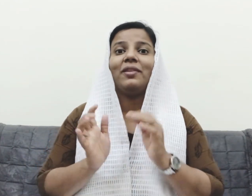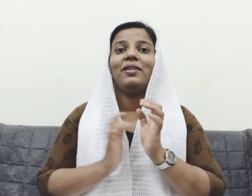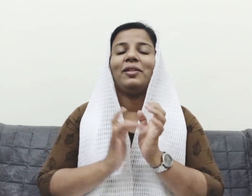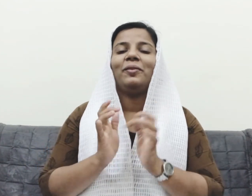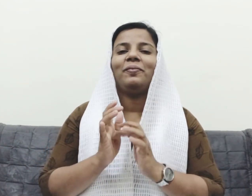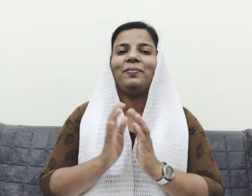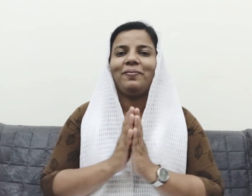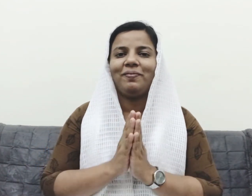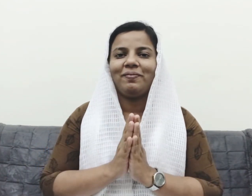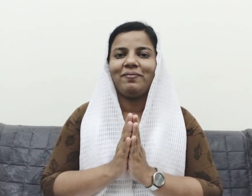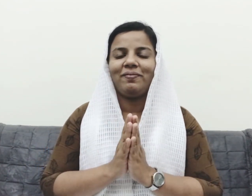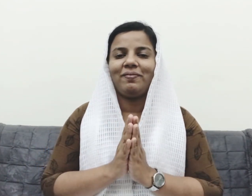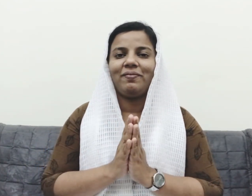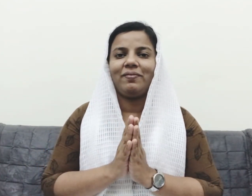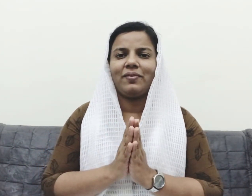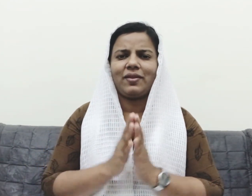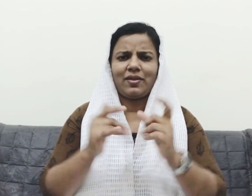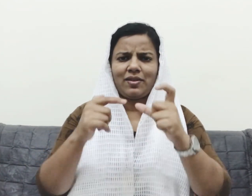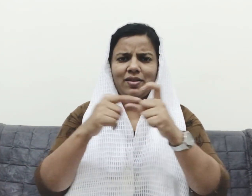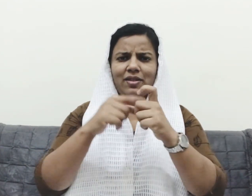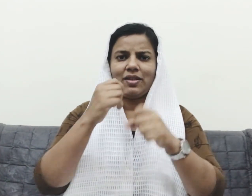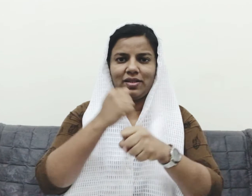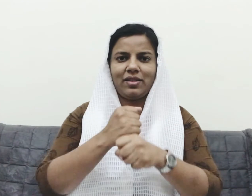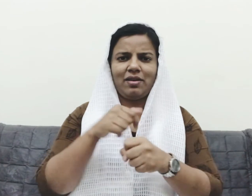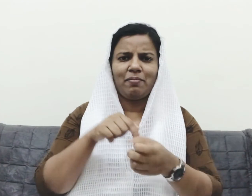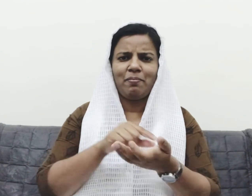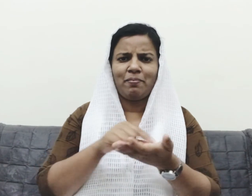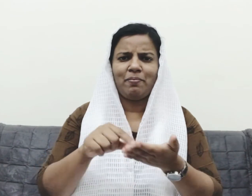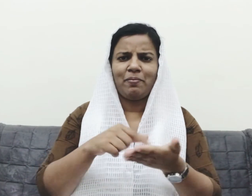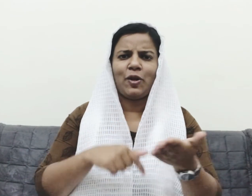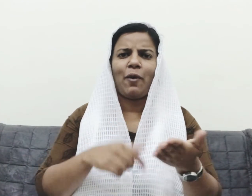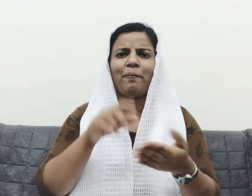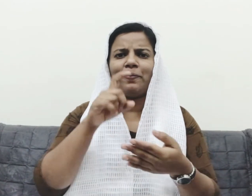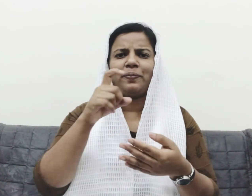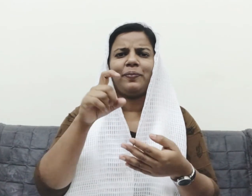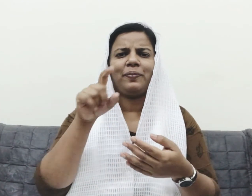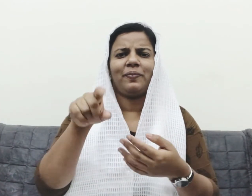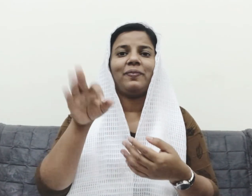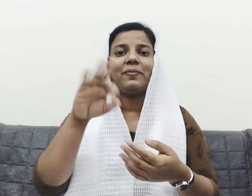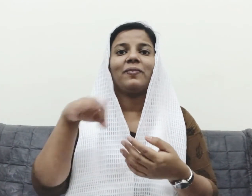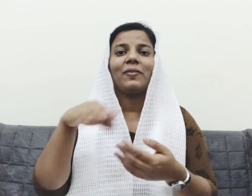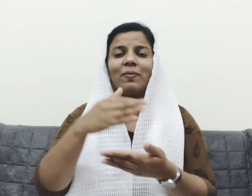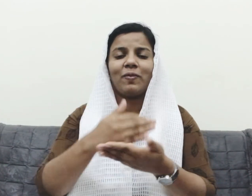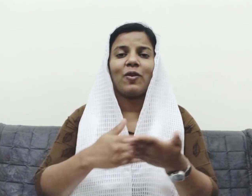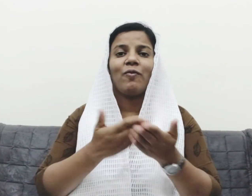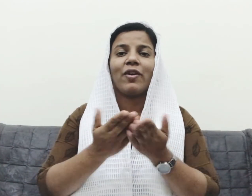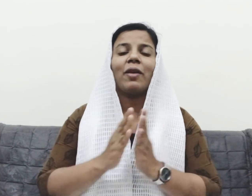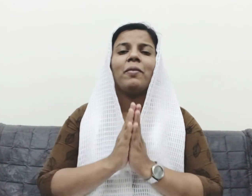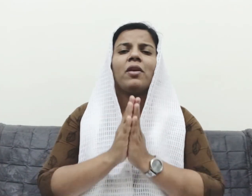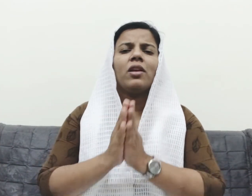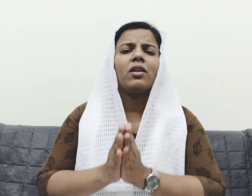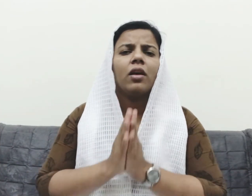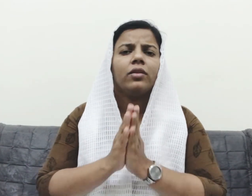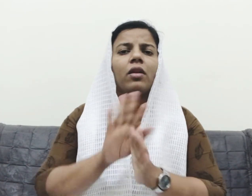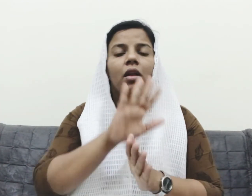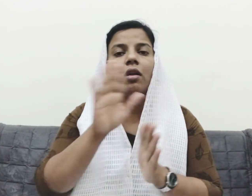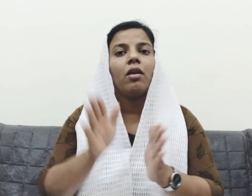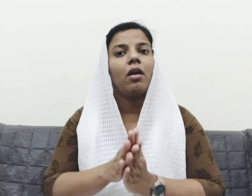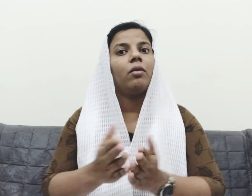ദൈവം. അതിനൊരു ഉദാഹരണമായി ഇവിടെ പറഞ്ഞിരിക്കുന്നത്, അതിൻ്റെ 8 മുത്ത് വായിക്കുമ്പോൾ നമുക്കറിയാം, യാചിക്കുന്ന ഏവനിൽ ലഭിക്കുന്നു. യാചിക്കുക